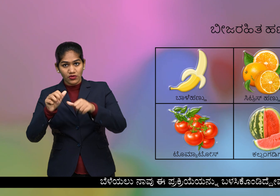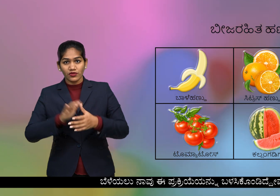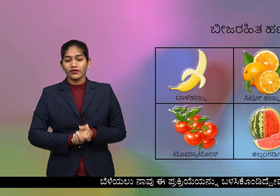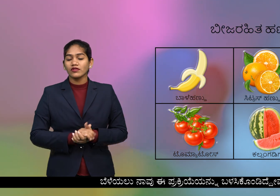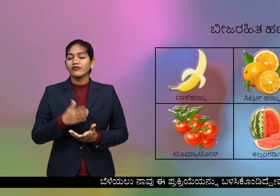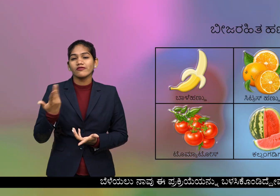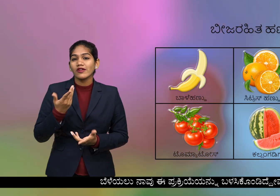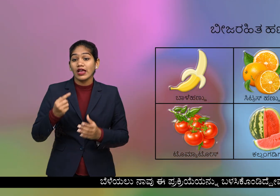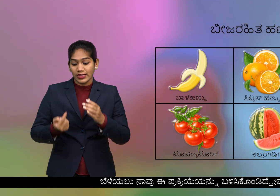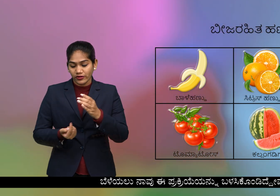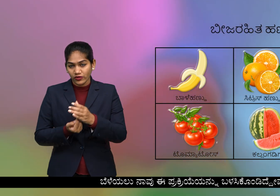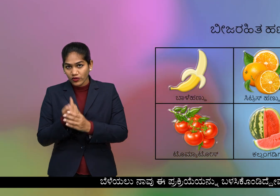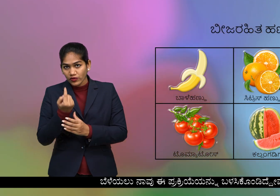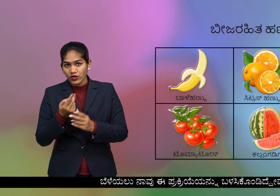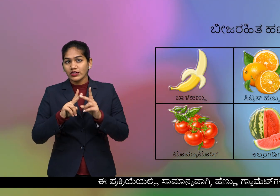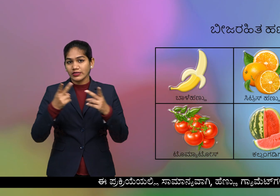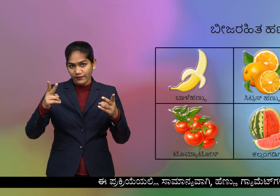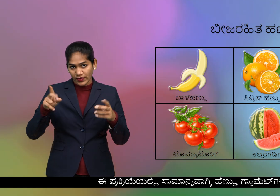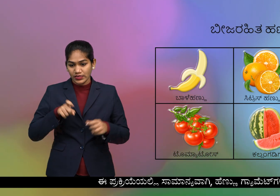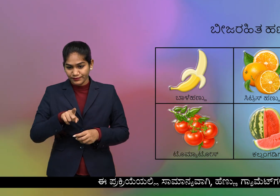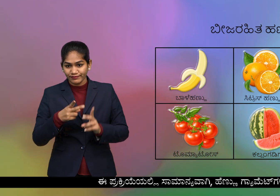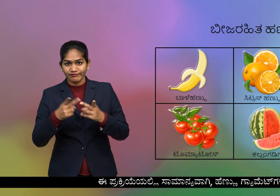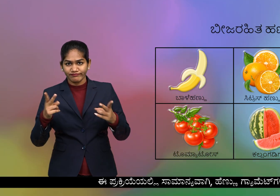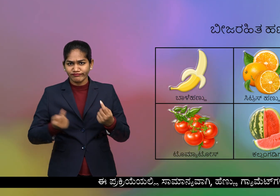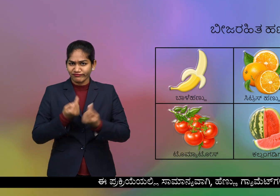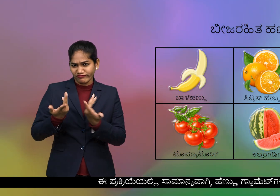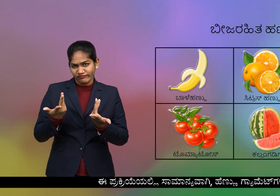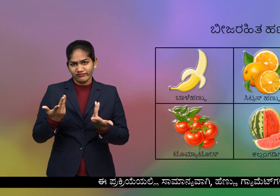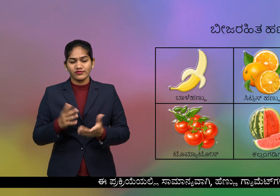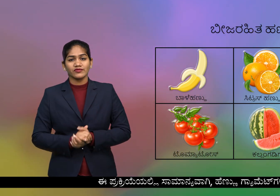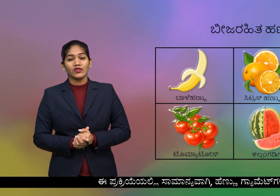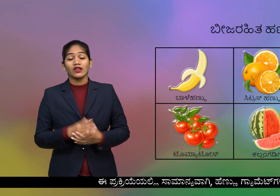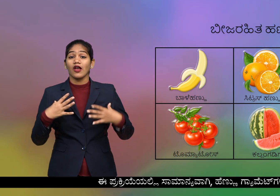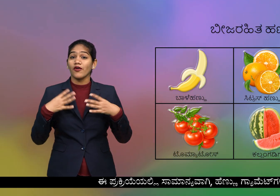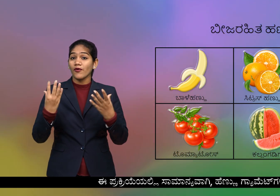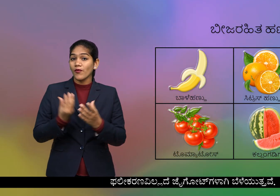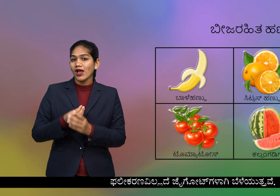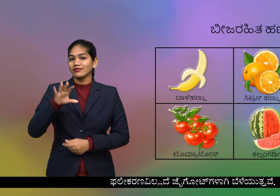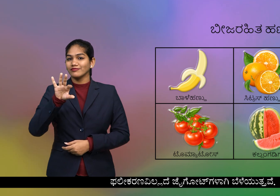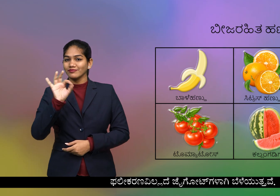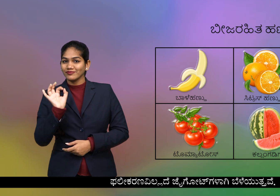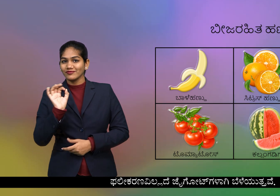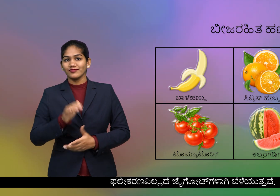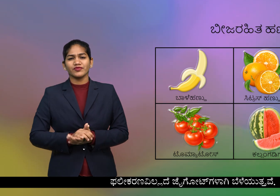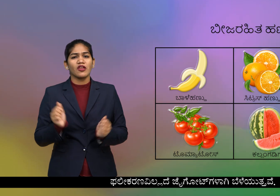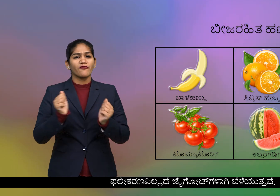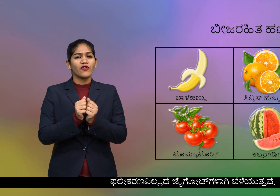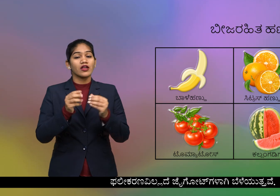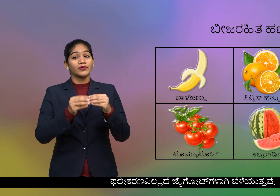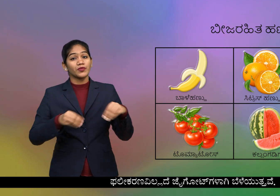ನಾವು ಈ ಪ್ರಕ್ರಿಯೆಗಳನ್ನ ಬಳಸಿಕೊಂಡಿದ್ದೇವೆ. ಈ ಪ್ರಕ್ರಿಯೆಯಲ್ಲಿ ಸಾಮಾನ್ಯವಾಗಿ ಹೆಣ್ಣು ಗ್ಯಾಮೆಟ್ಗಳು ಫಲೀಕರಣವಿಲ್ಲದೆ ಝೈಗೋಟ್ಗಳಾಗಿ